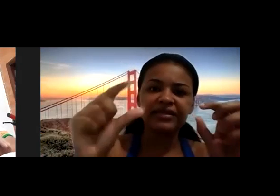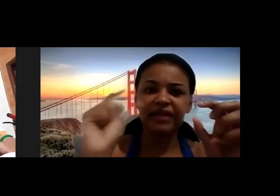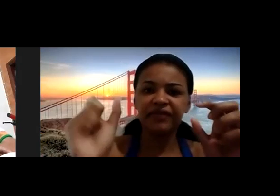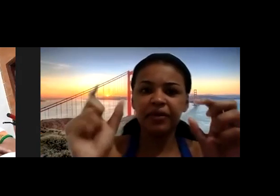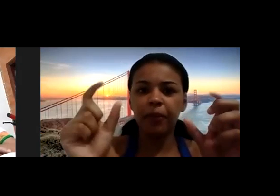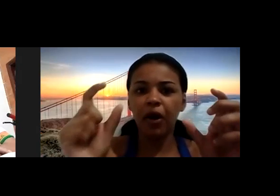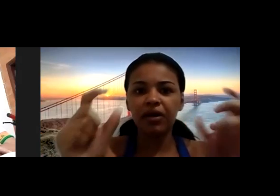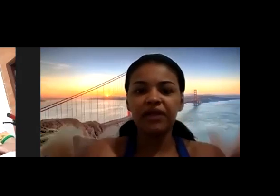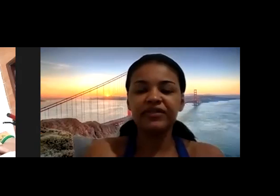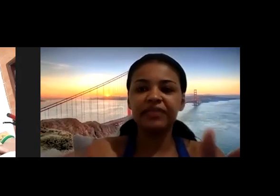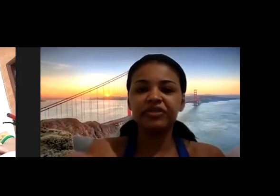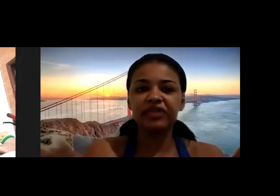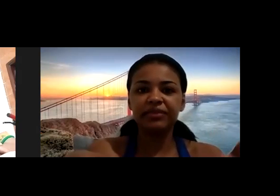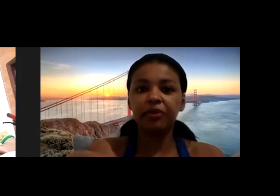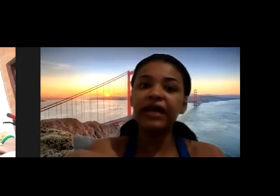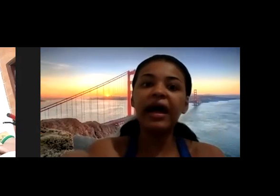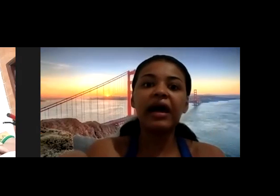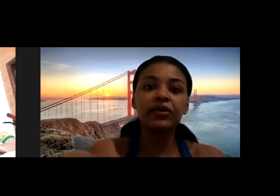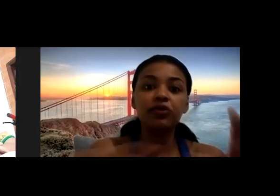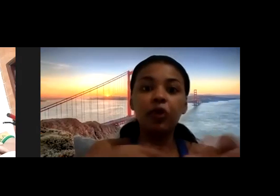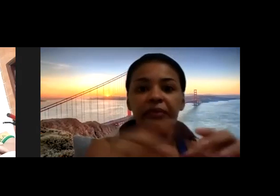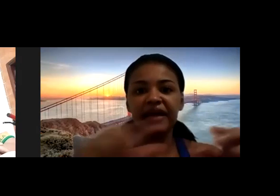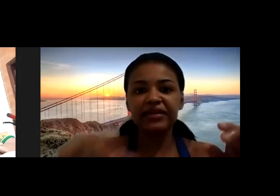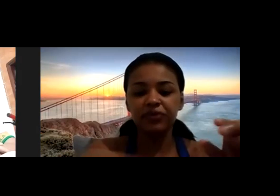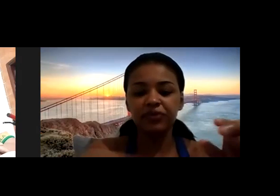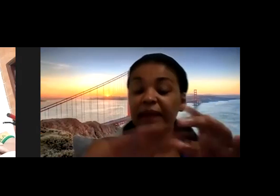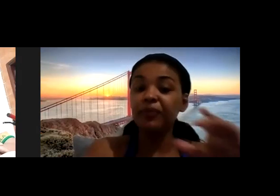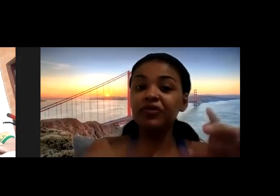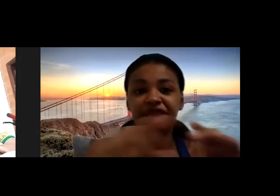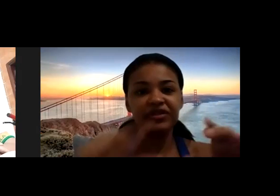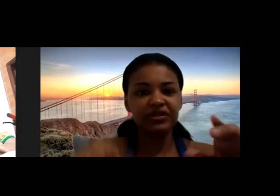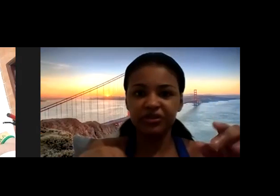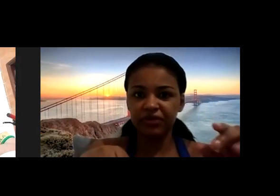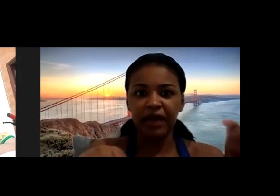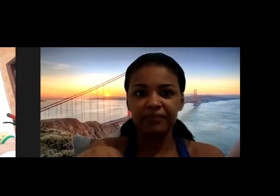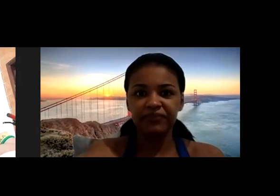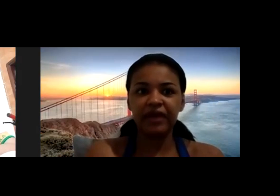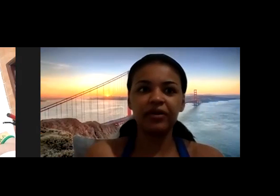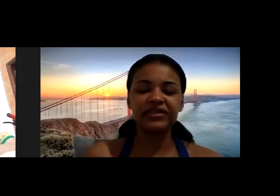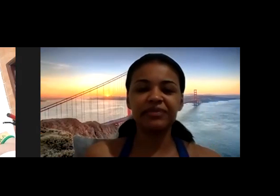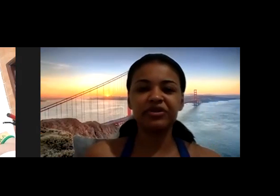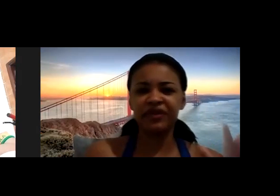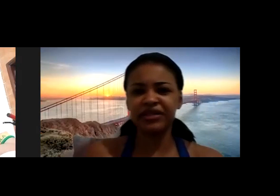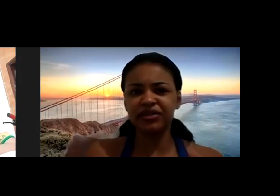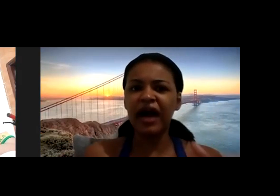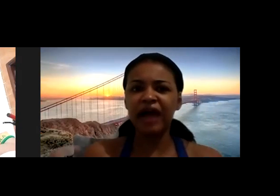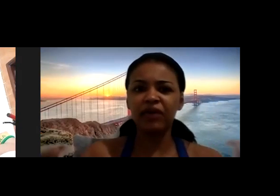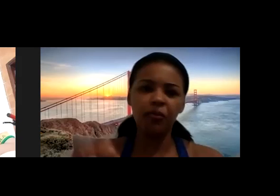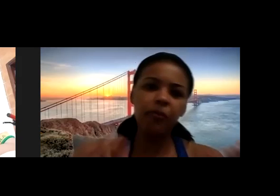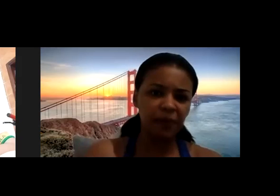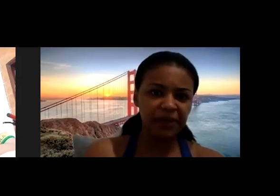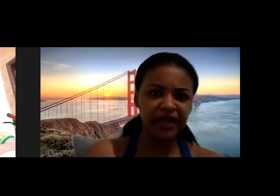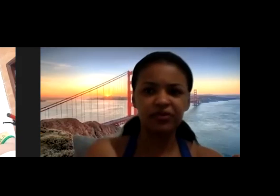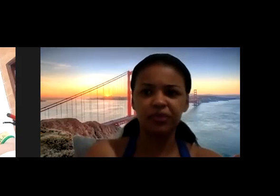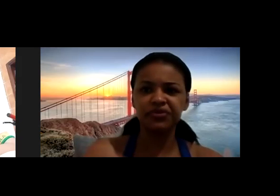às vezes ela vem um pó e você que mostrar esse pau na água no começo é muito difícil de misturar né E quando você mistura fica